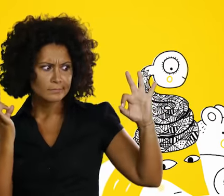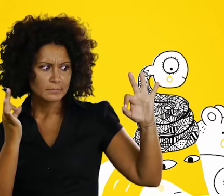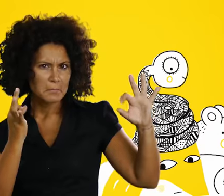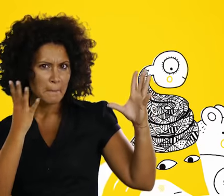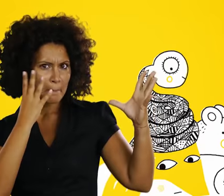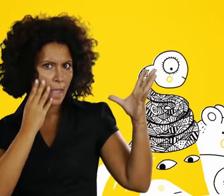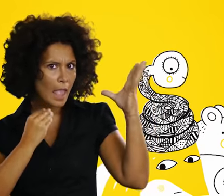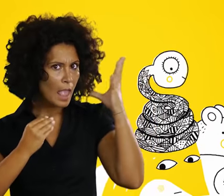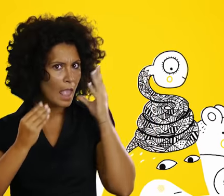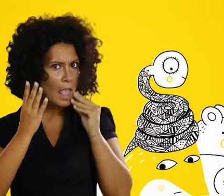con musi pelosi,